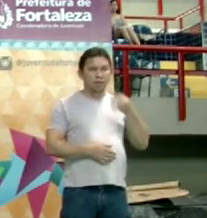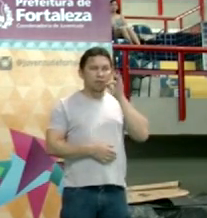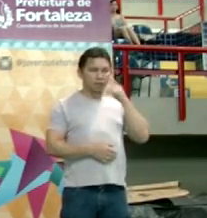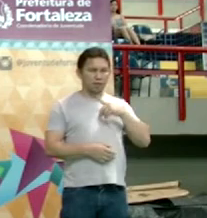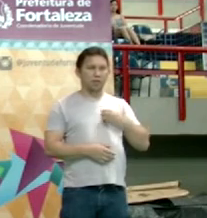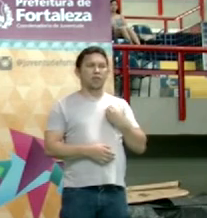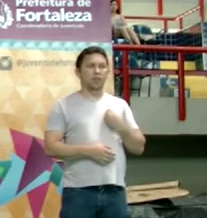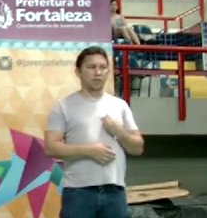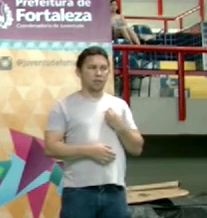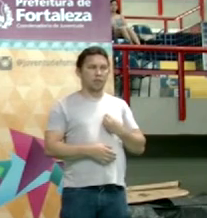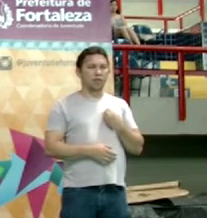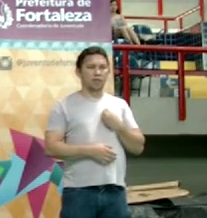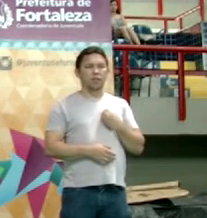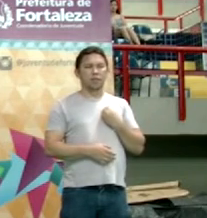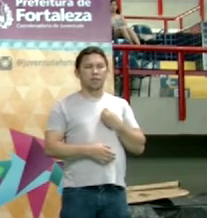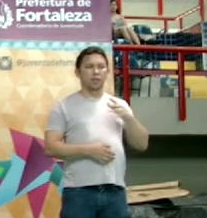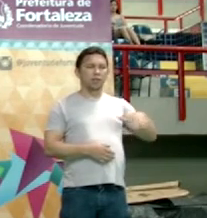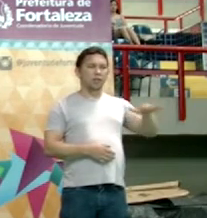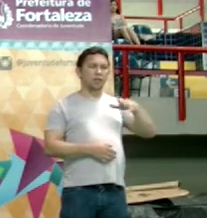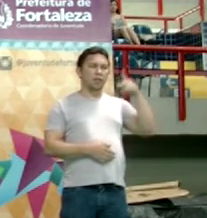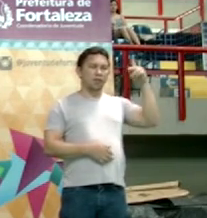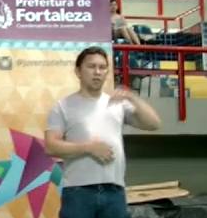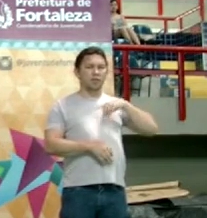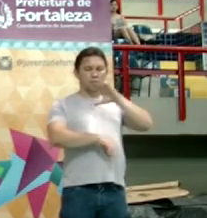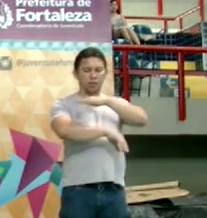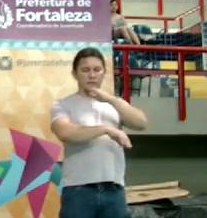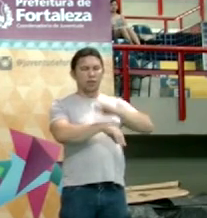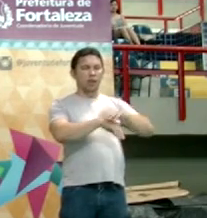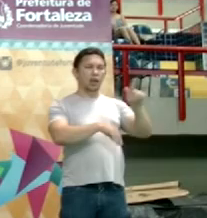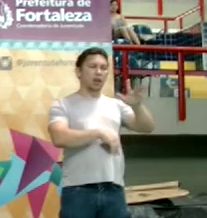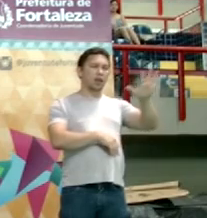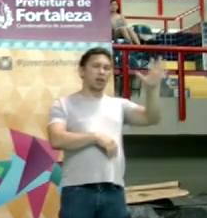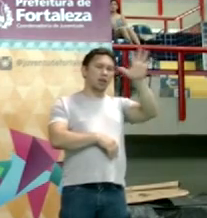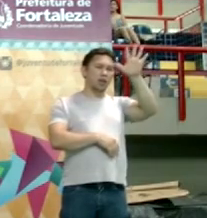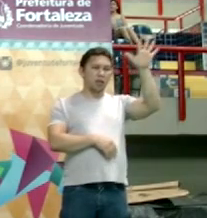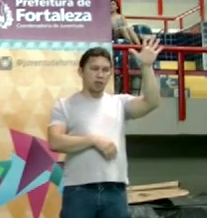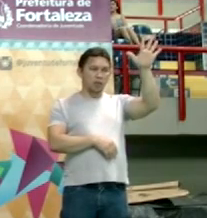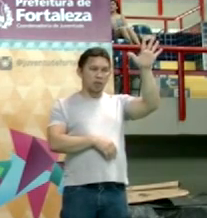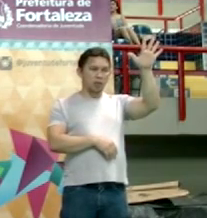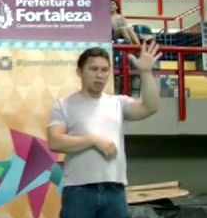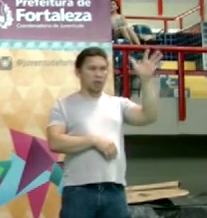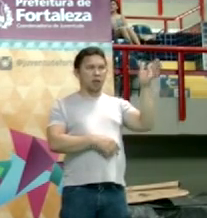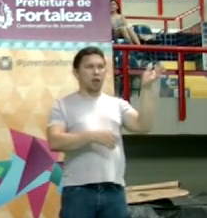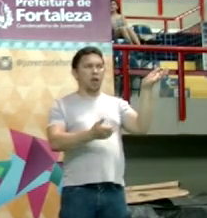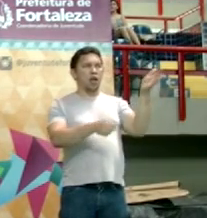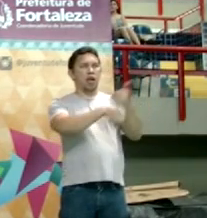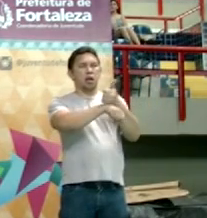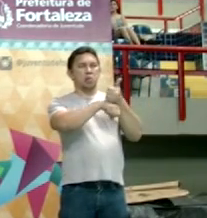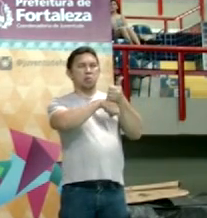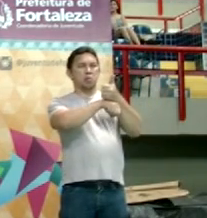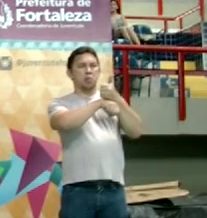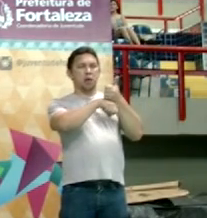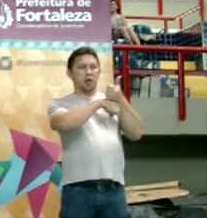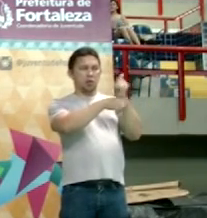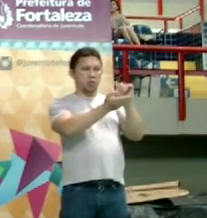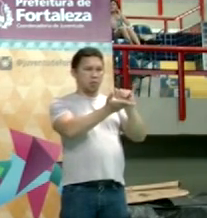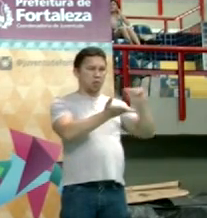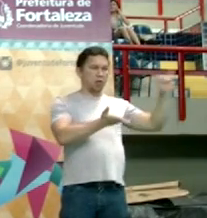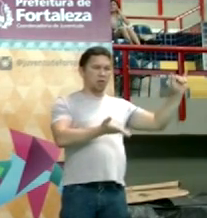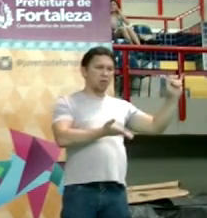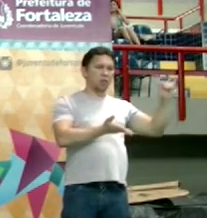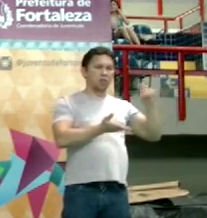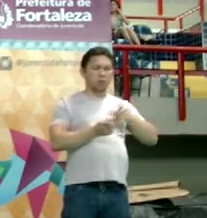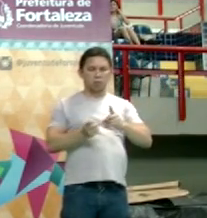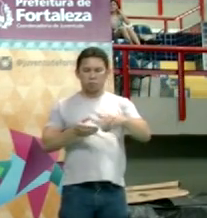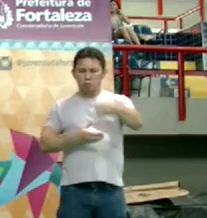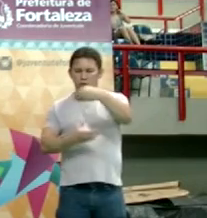tinha café. Produzia café ali na região da Serra, ali em Guaramiranga. Mas não era o de primeira qualidade que é para exportação. Era